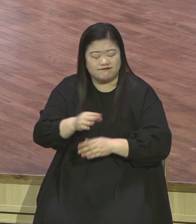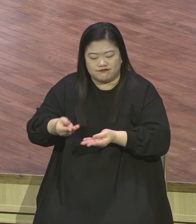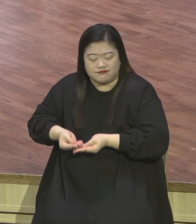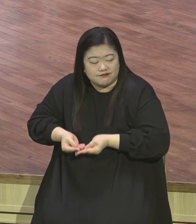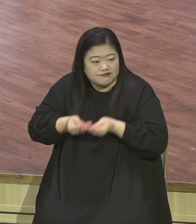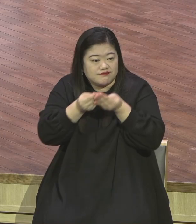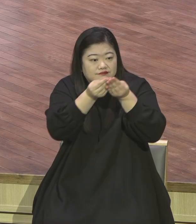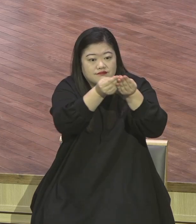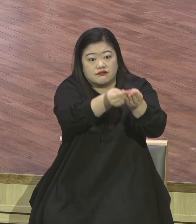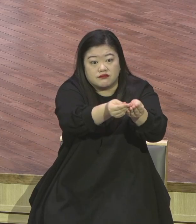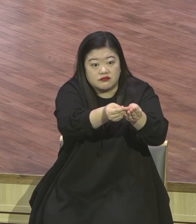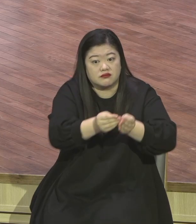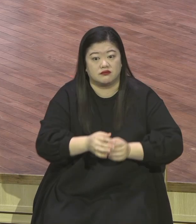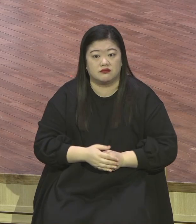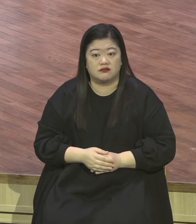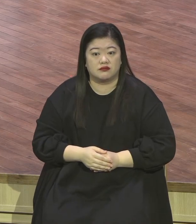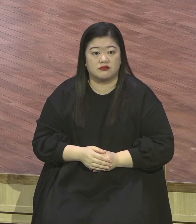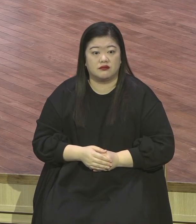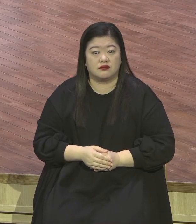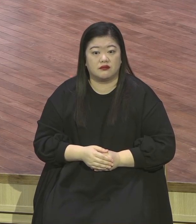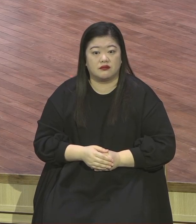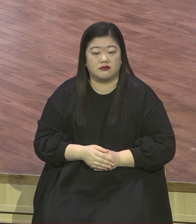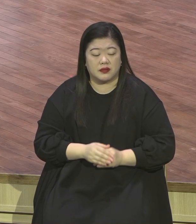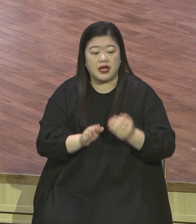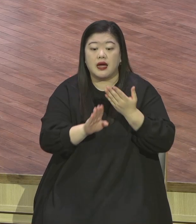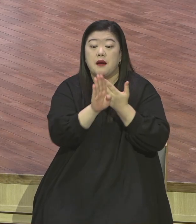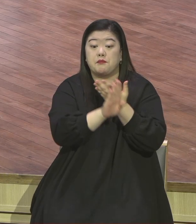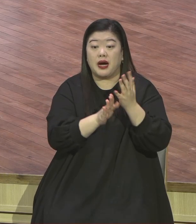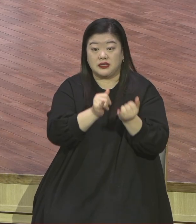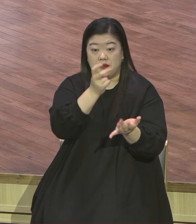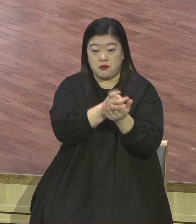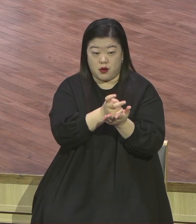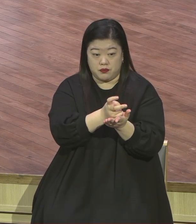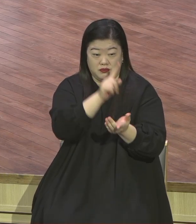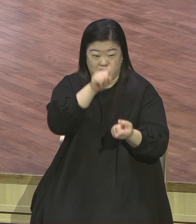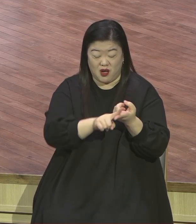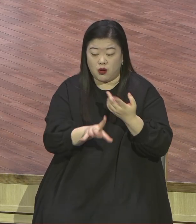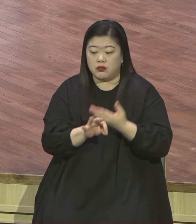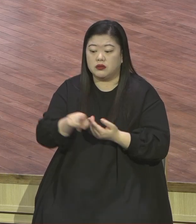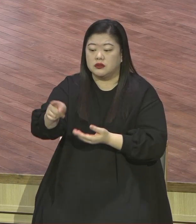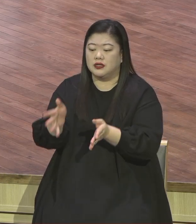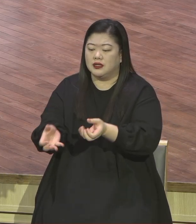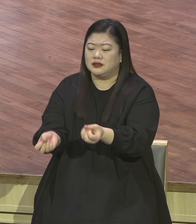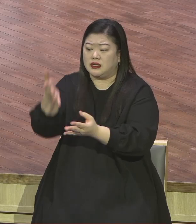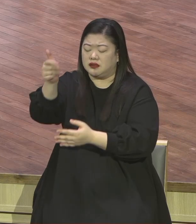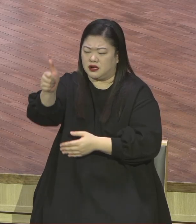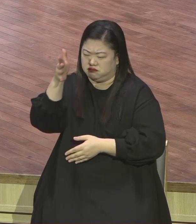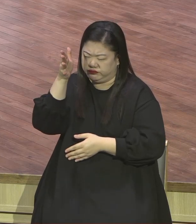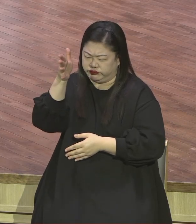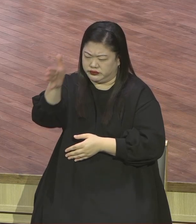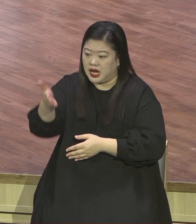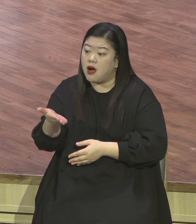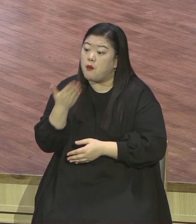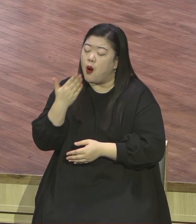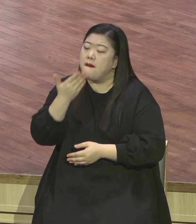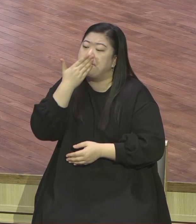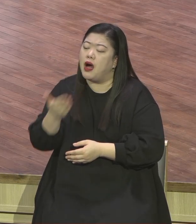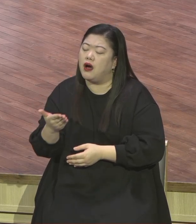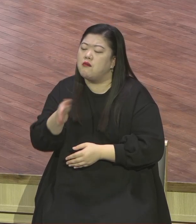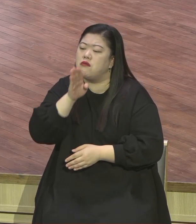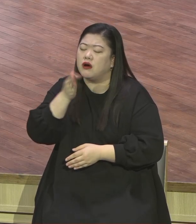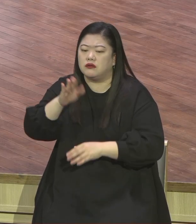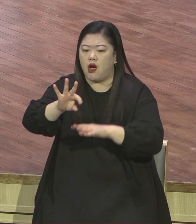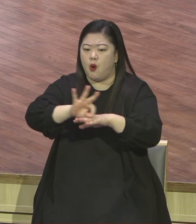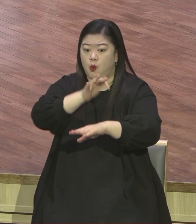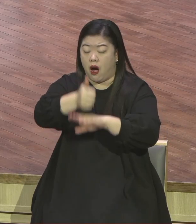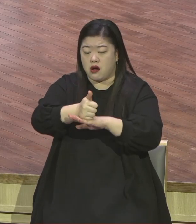분명히 이 바리새인들의 규례대로 라고 하면 일법을 어긴 거예요. 엄청난 일법을 어긴 겁니다. 그런데